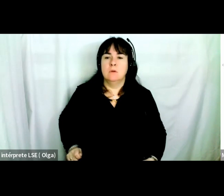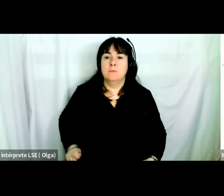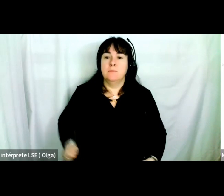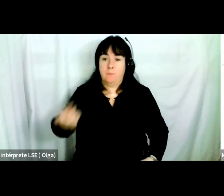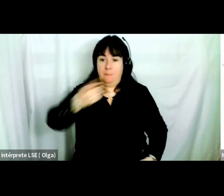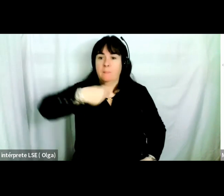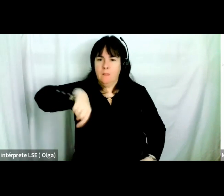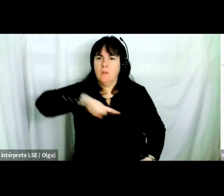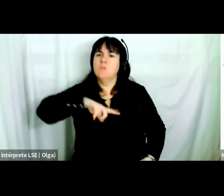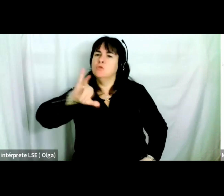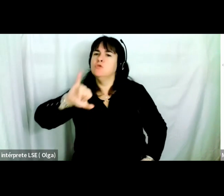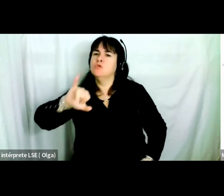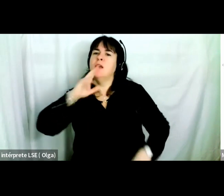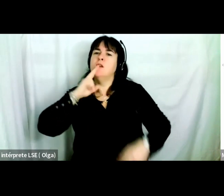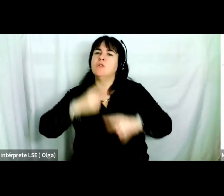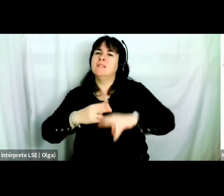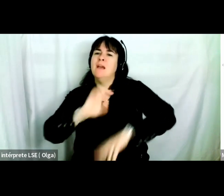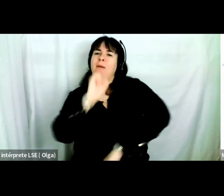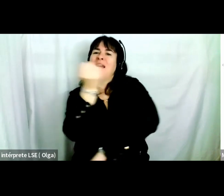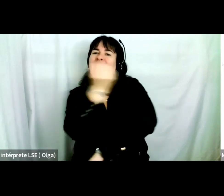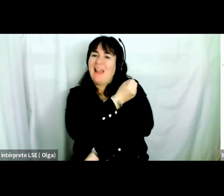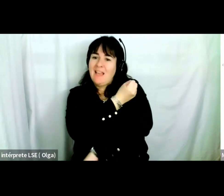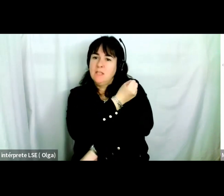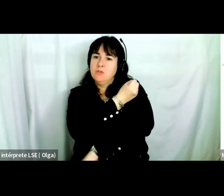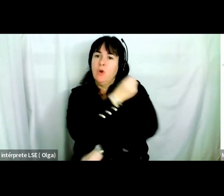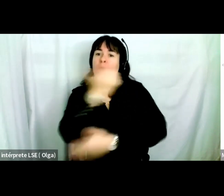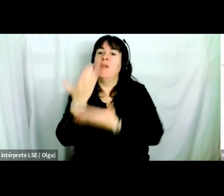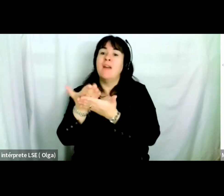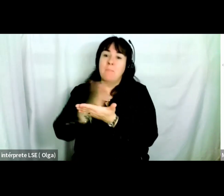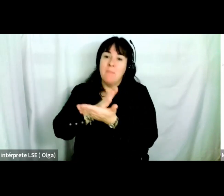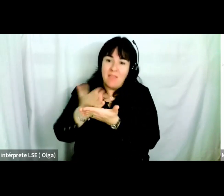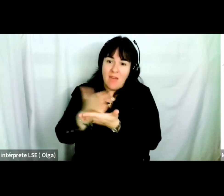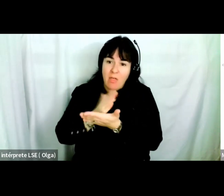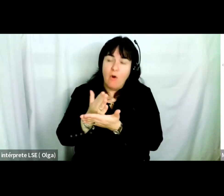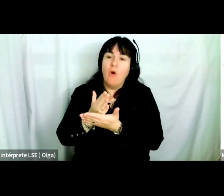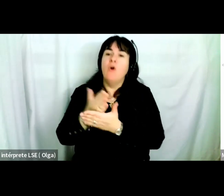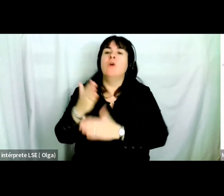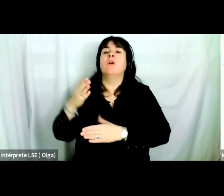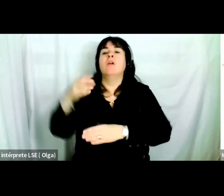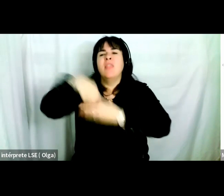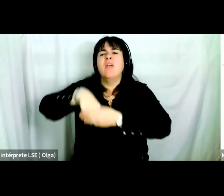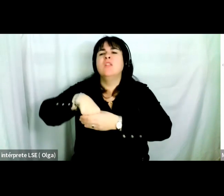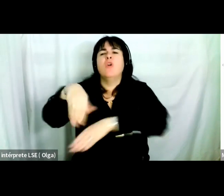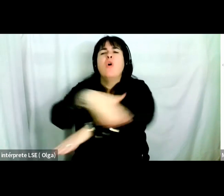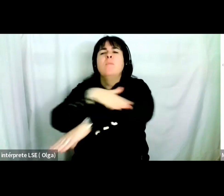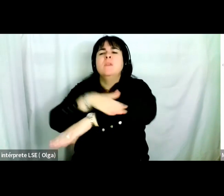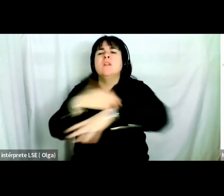en el registro de mediadores del Ministerio de Justicia.